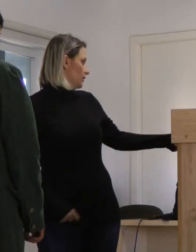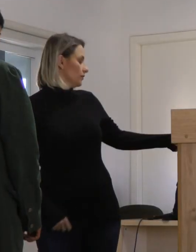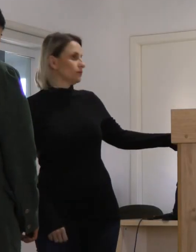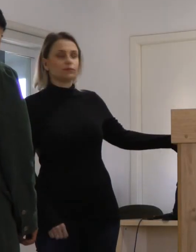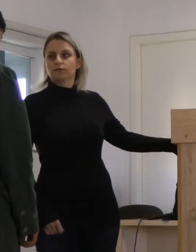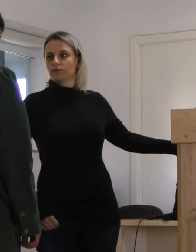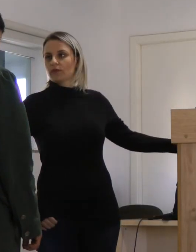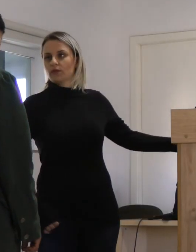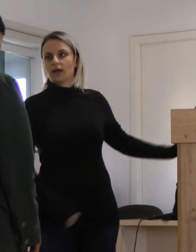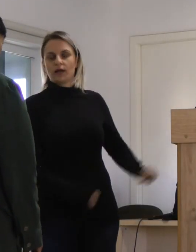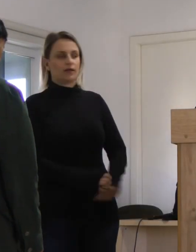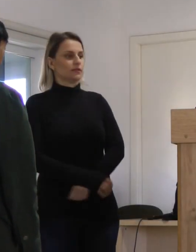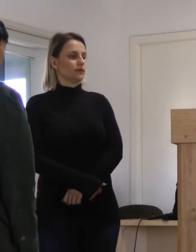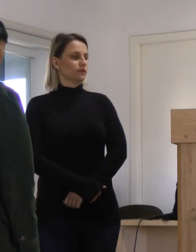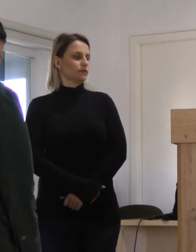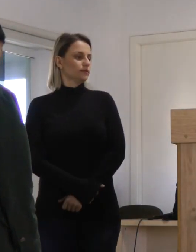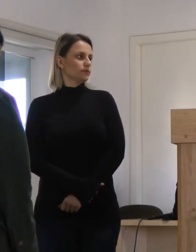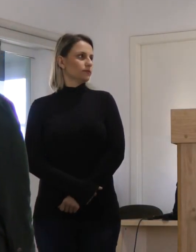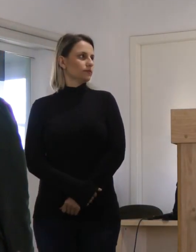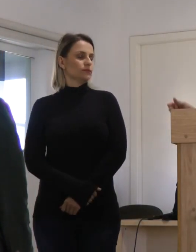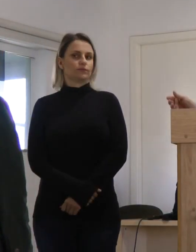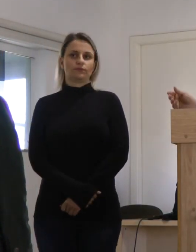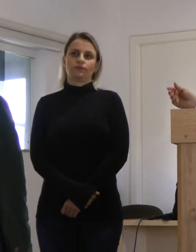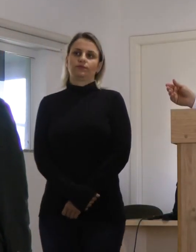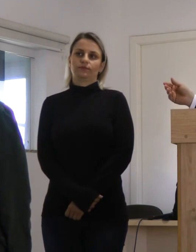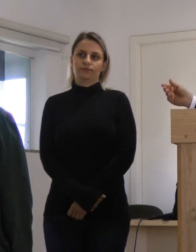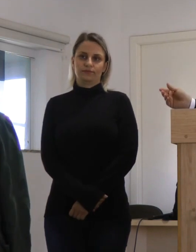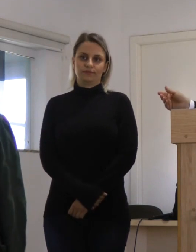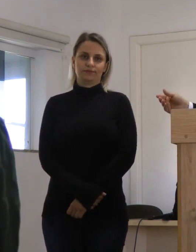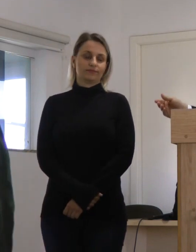Eu quero agradecer aqui também, pessoal, a Natália